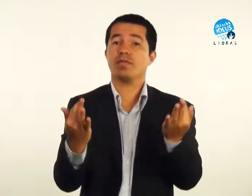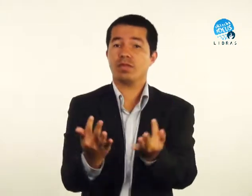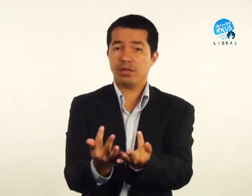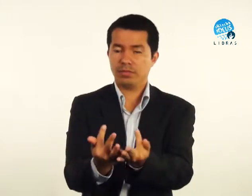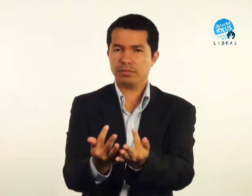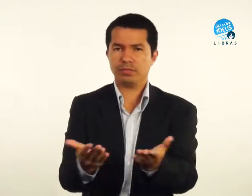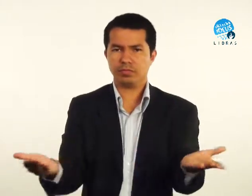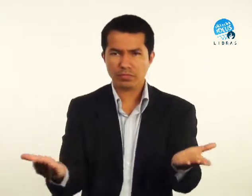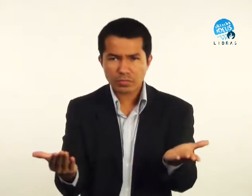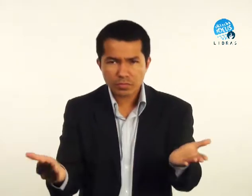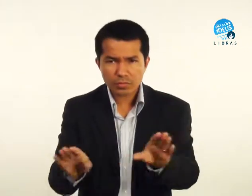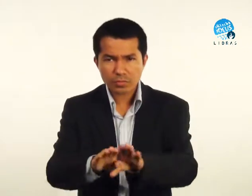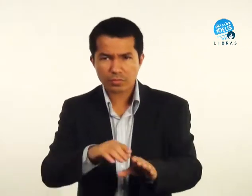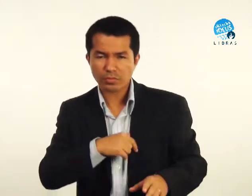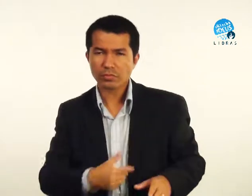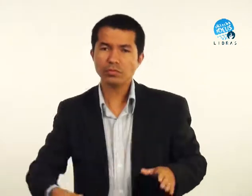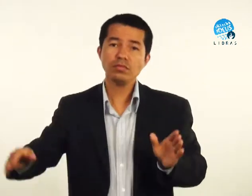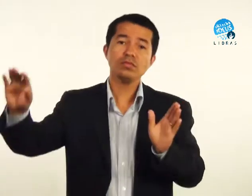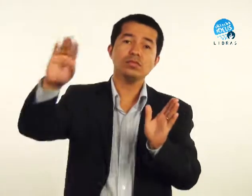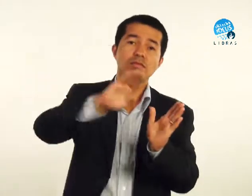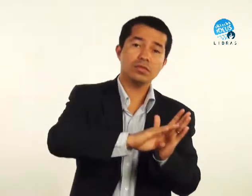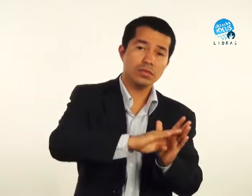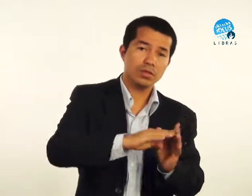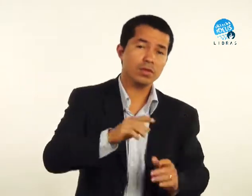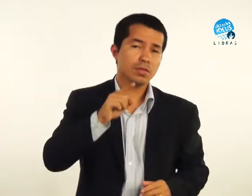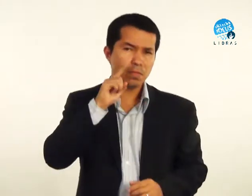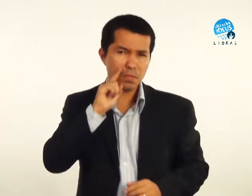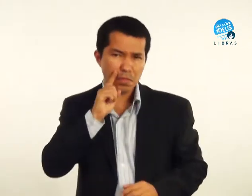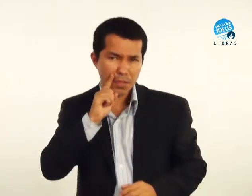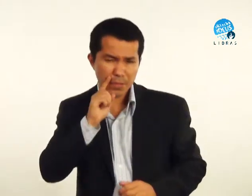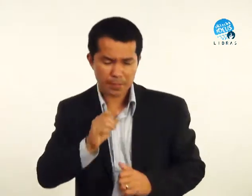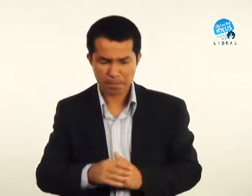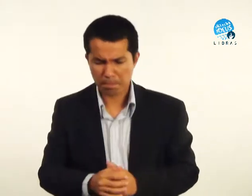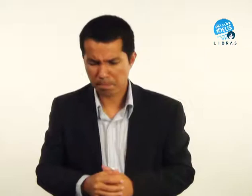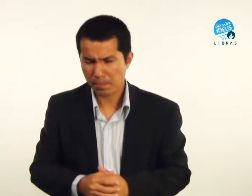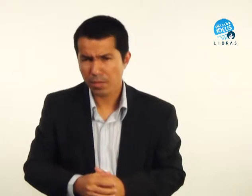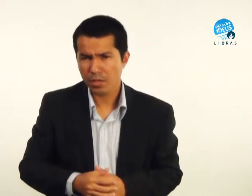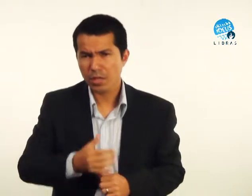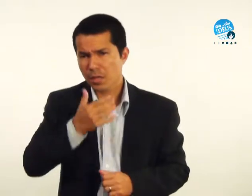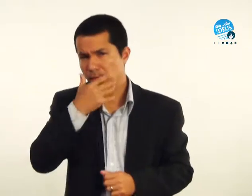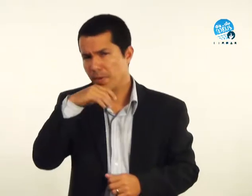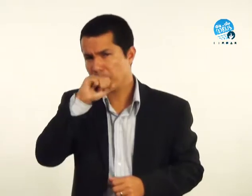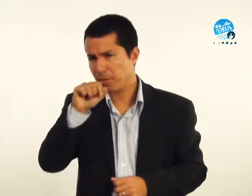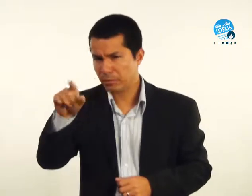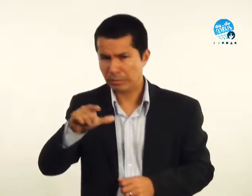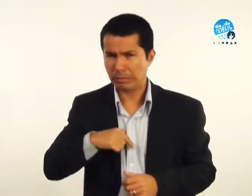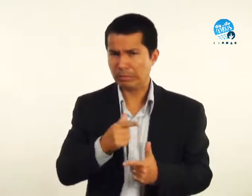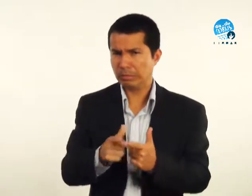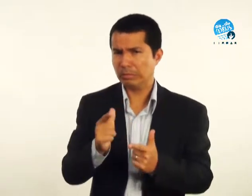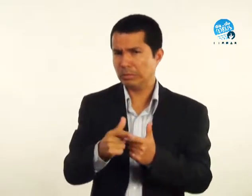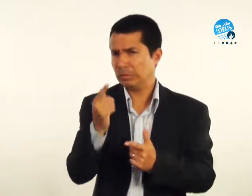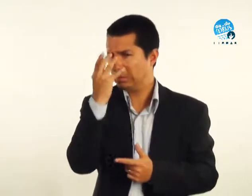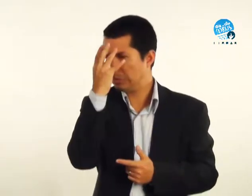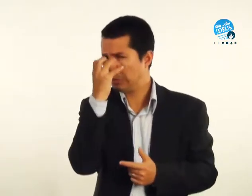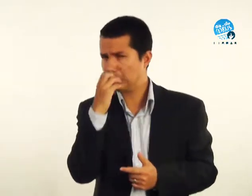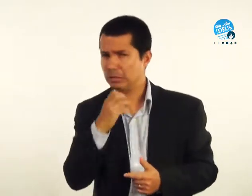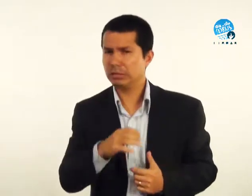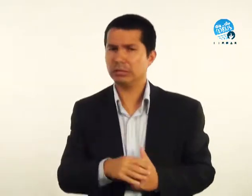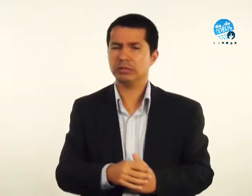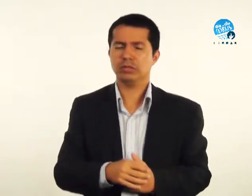daquela família. Quando chegou o papai daquela família, e aquele papai tinha um problema seríssimo, ele tinha um problema com